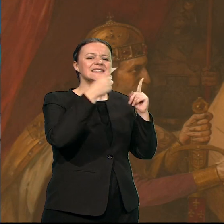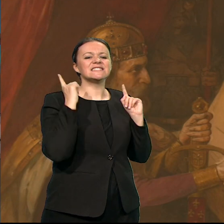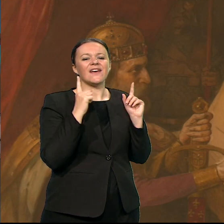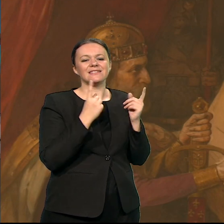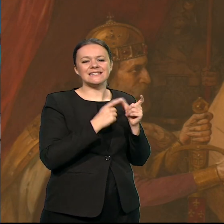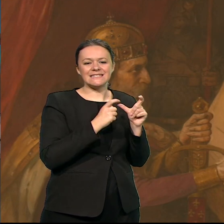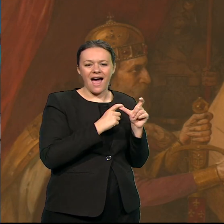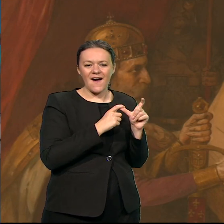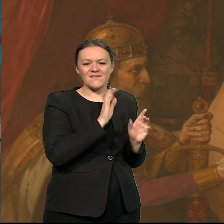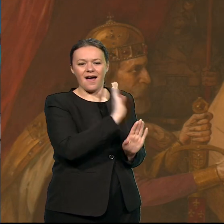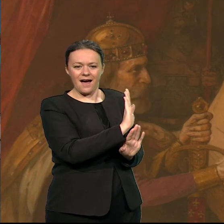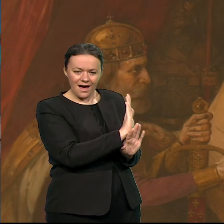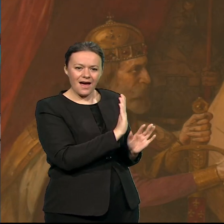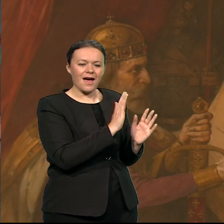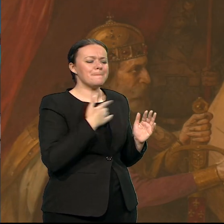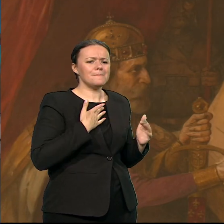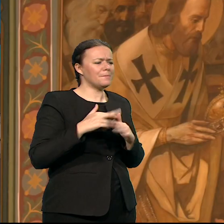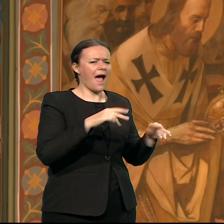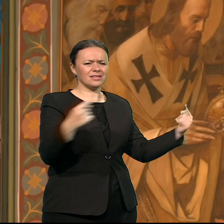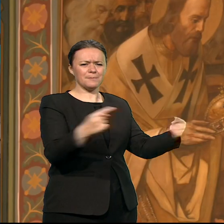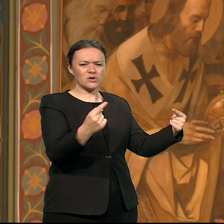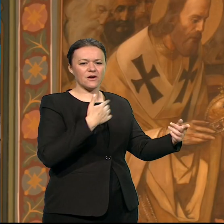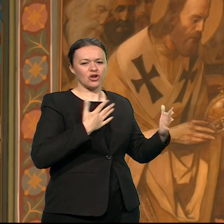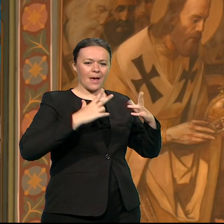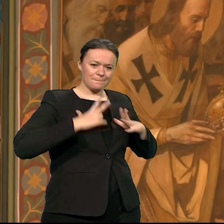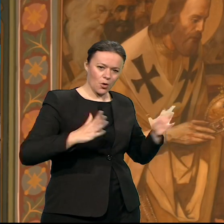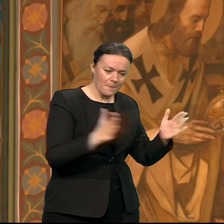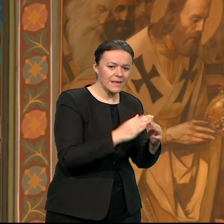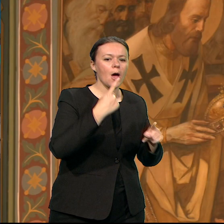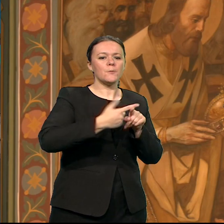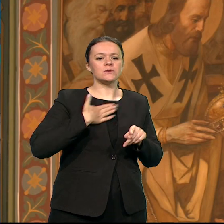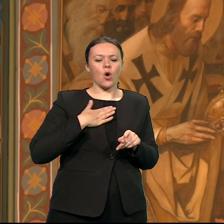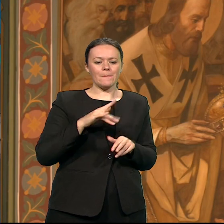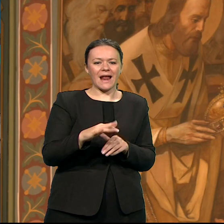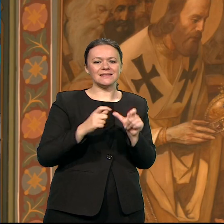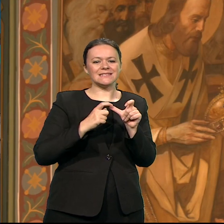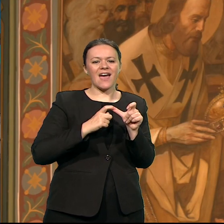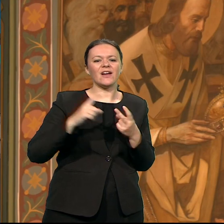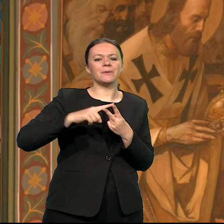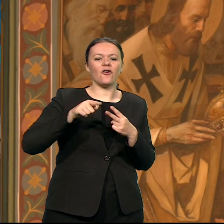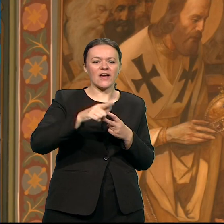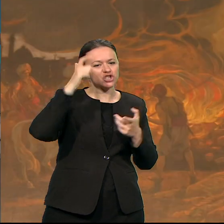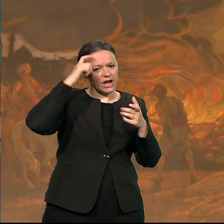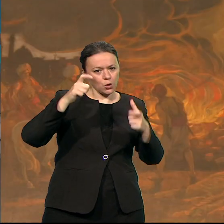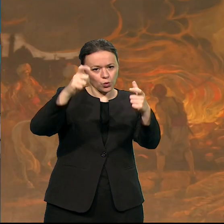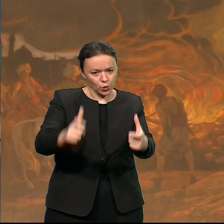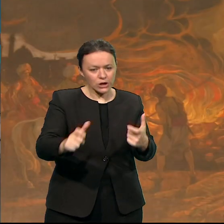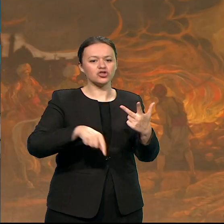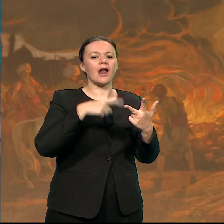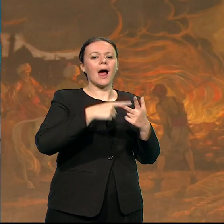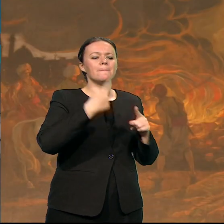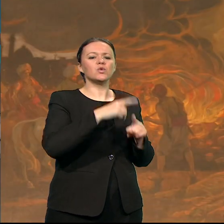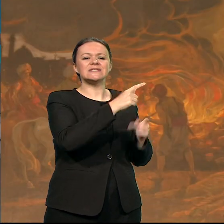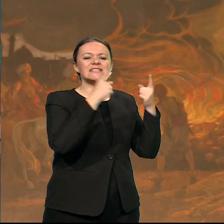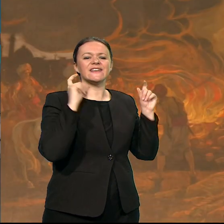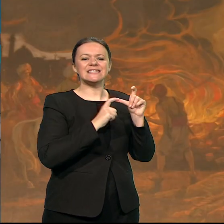ciklus. Sveti Sava miri svoju zavađenu braću. Sveti Sava kruniše svoga brata Stefana Prvovenčanog i spaljivanje mošti Svetog